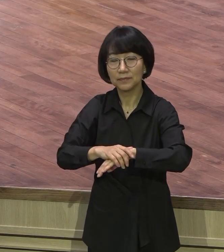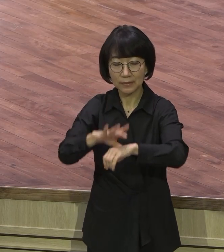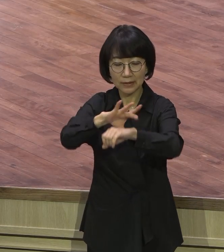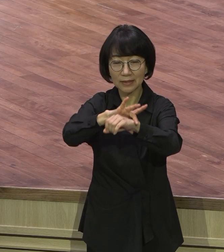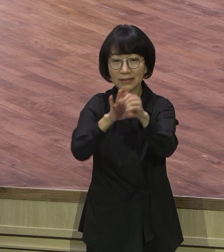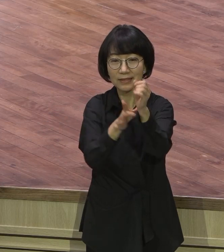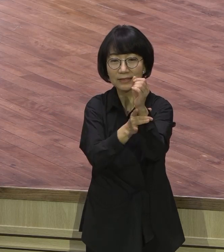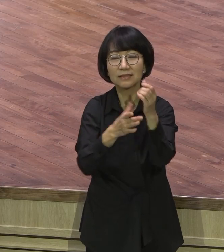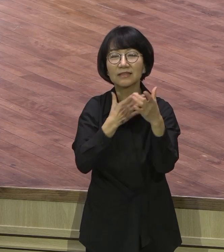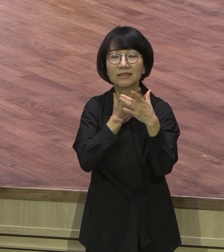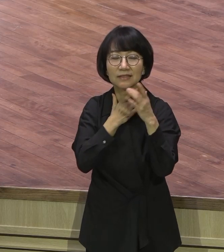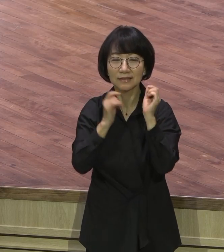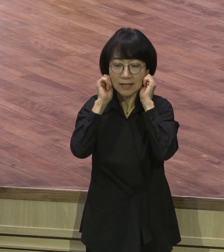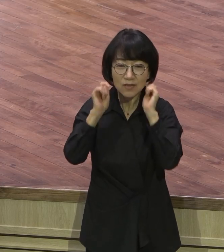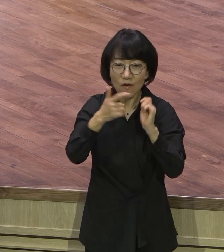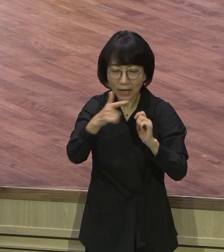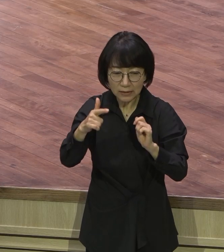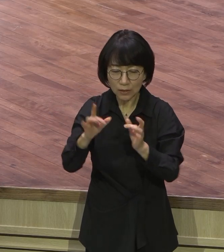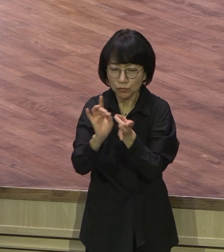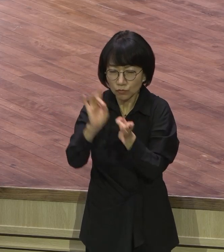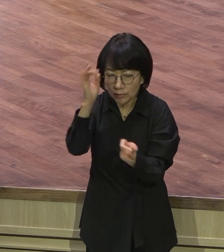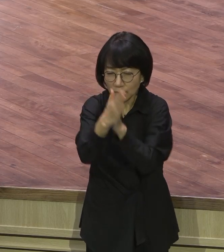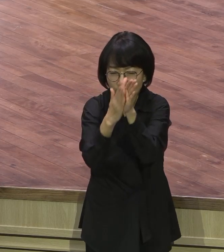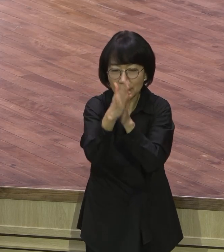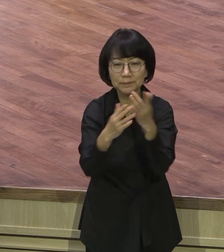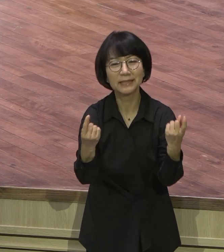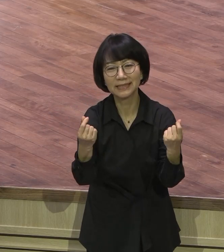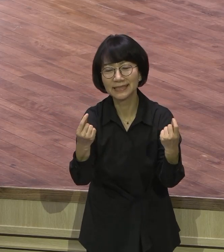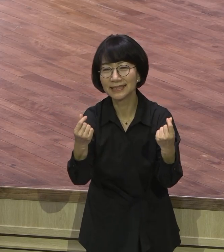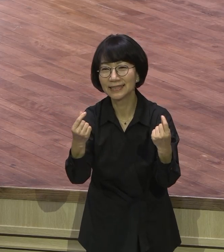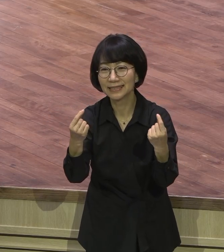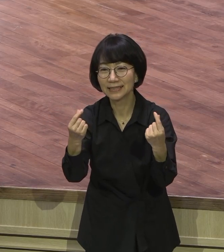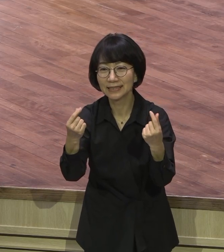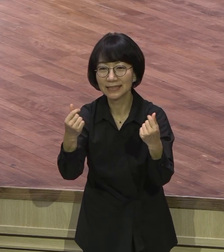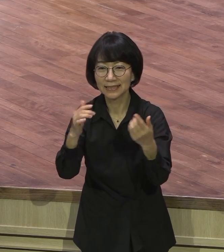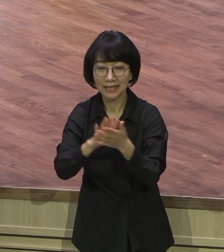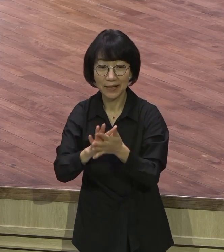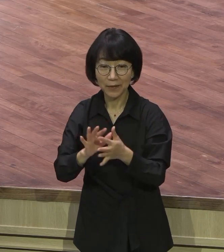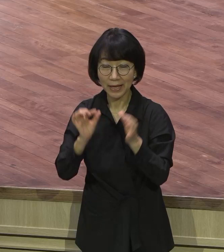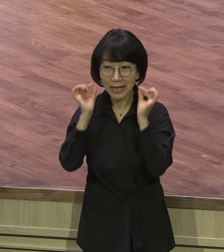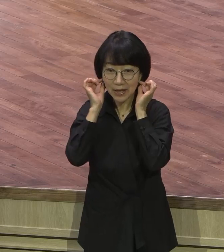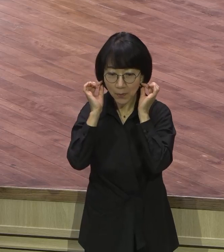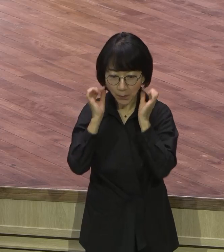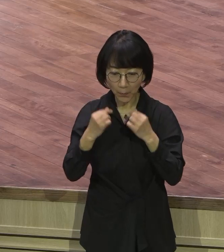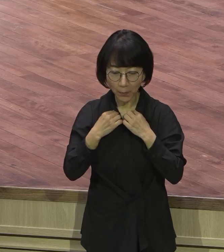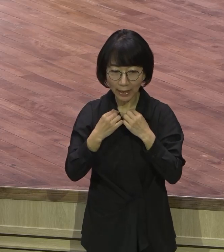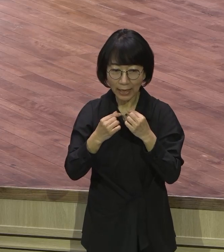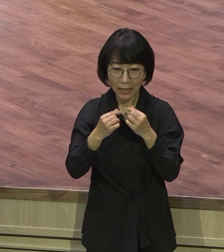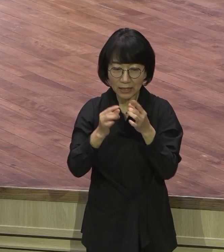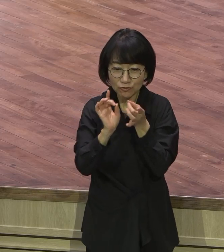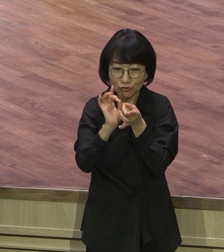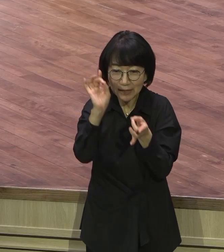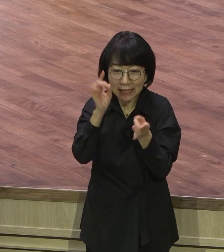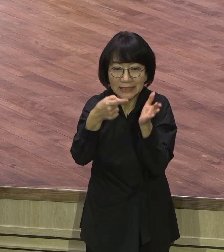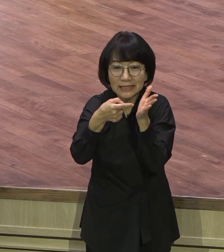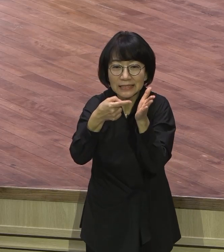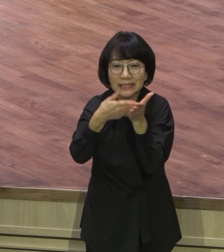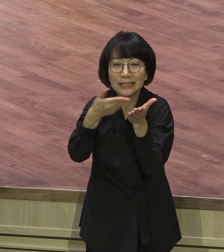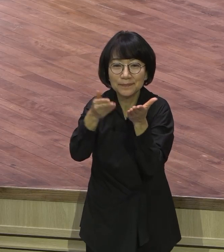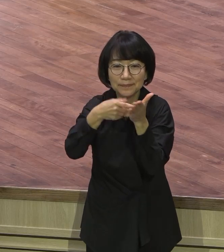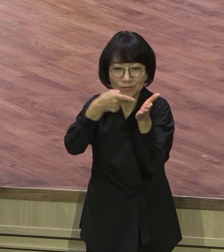우상 숭배의 일종이었어요. 왜냐하면 장신구를 보면 거기 온갖 신상들 모습이 다 그려져